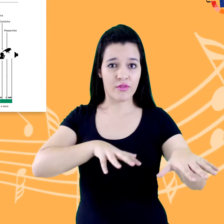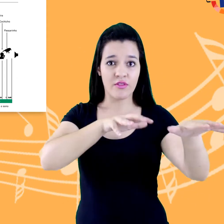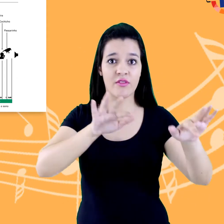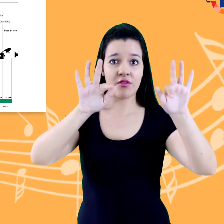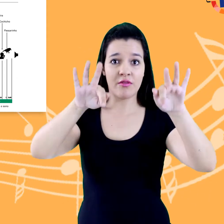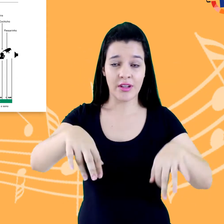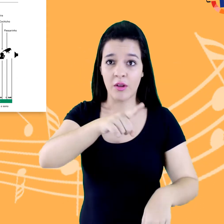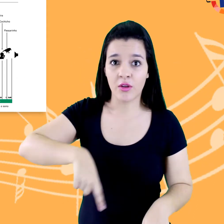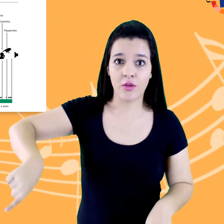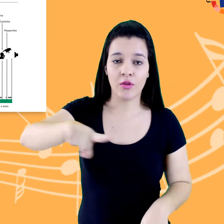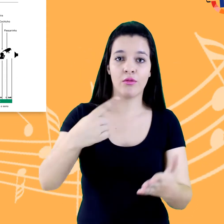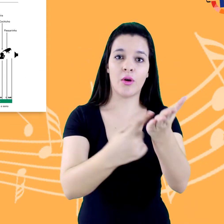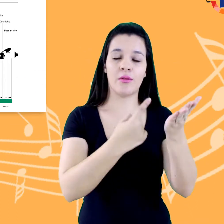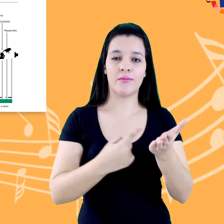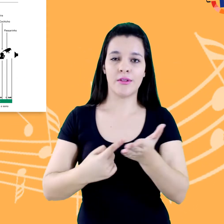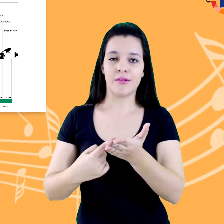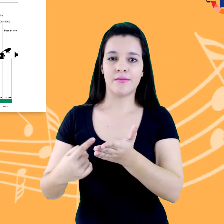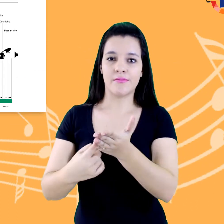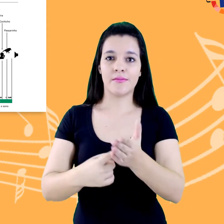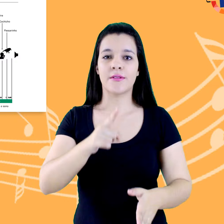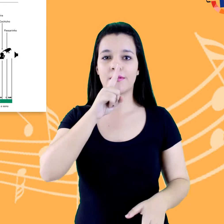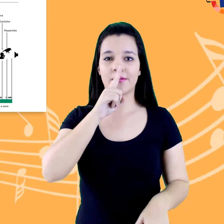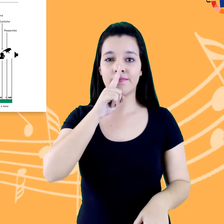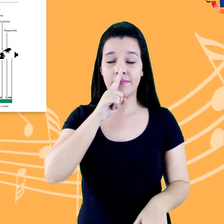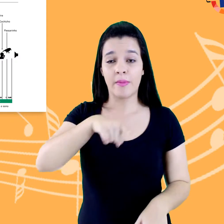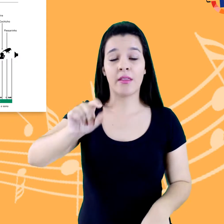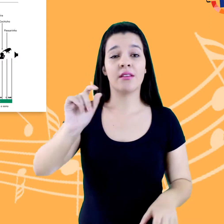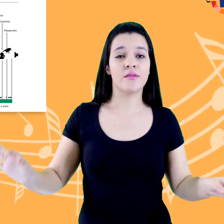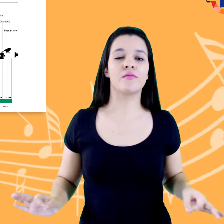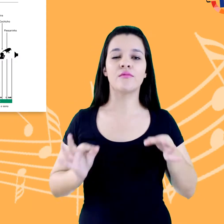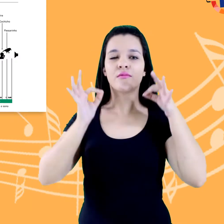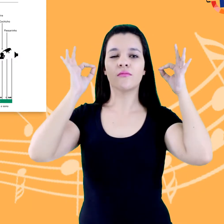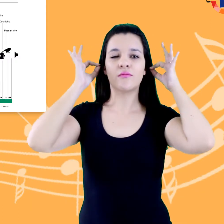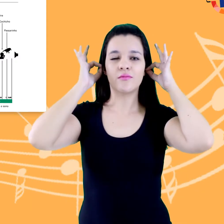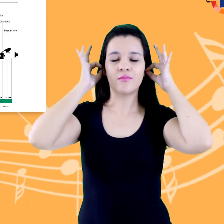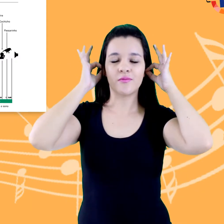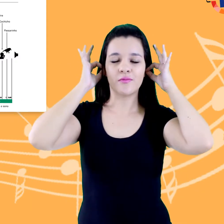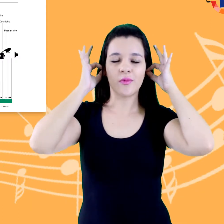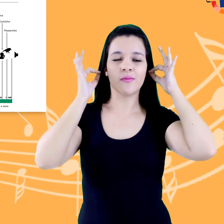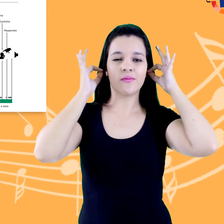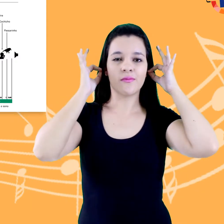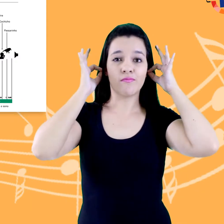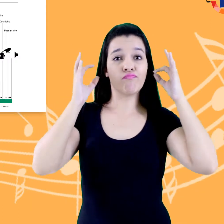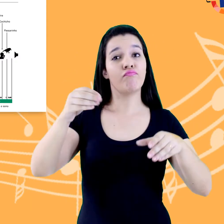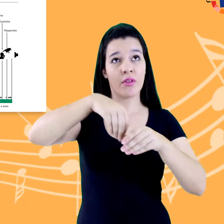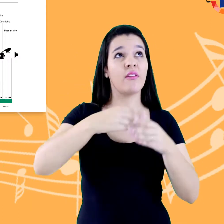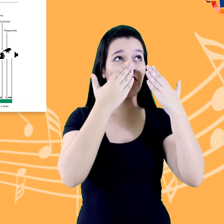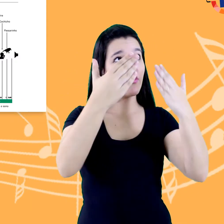do Silêncio, quando colocarão protetores auriculares no Monumento das Bandeiras.